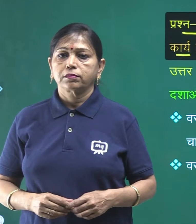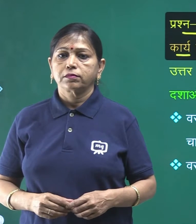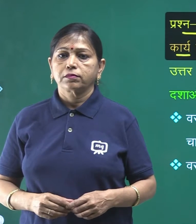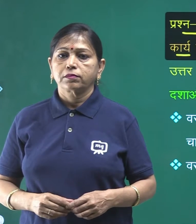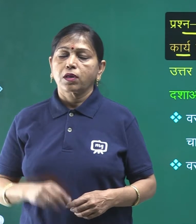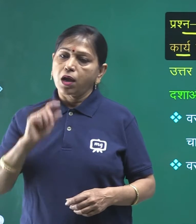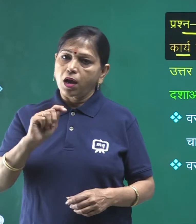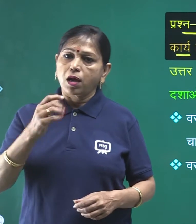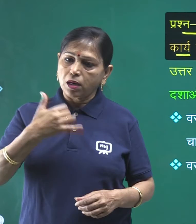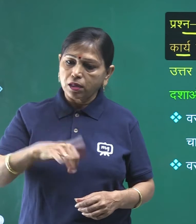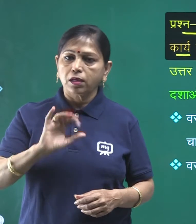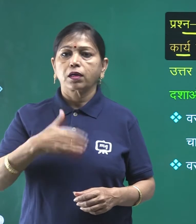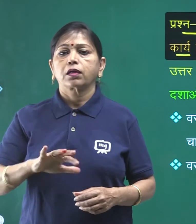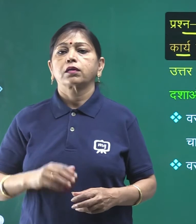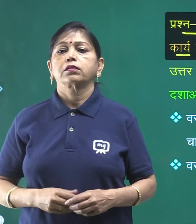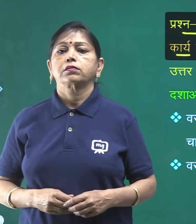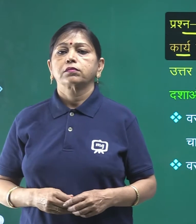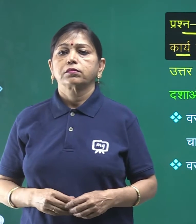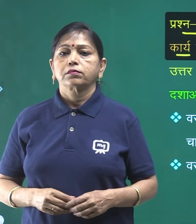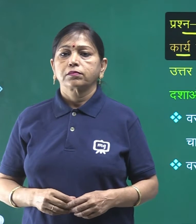कार्य किया गया है?